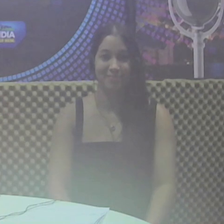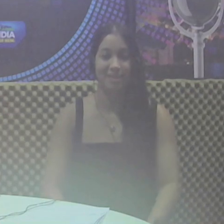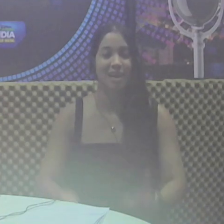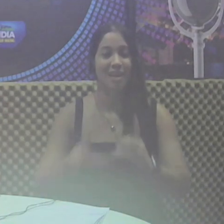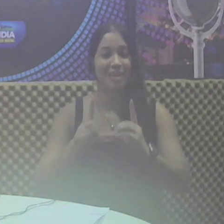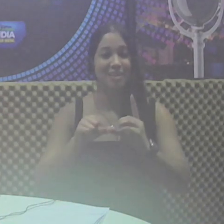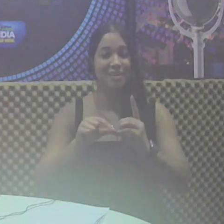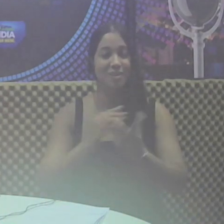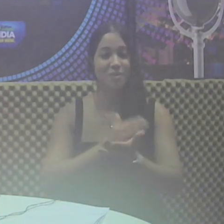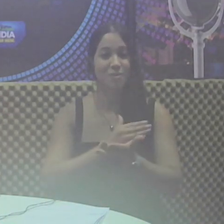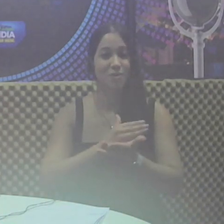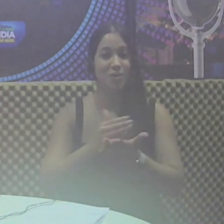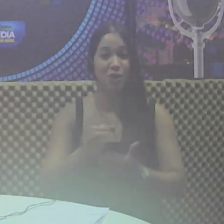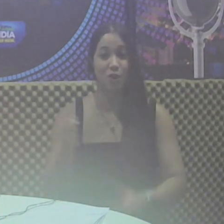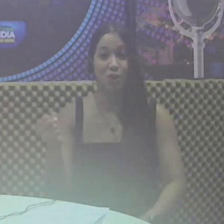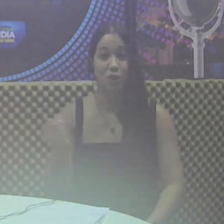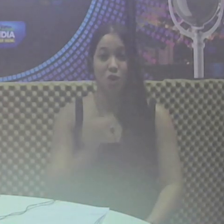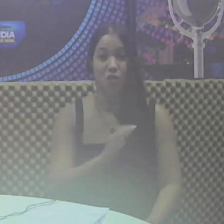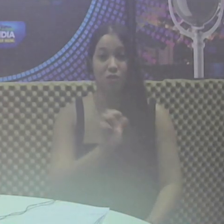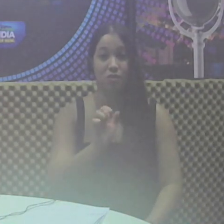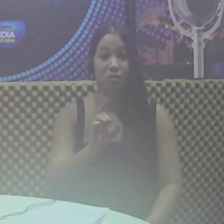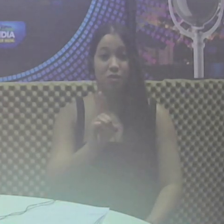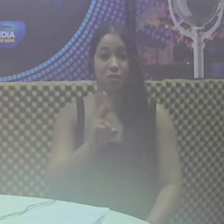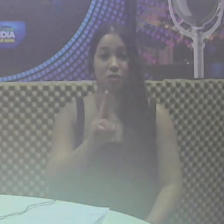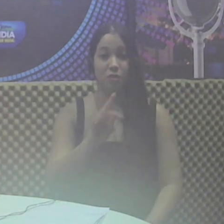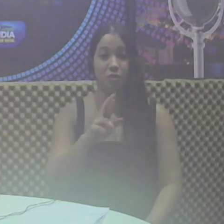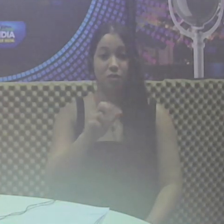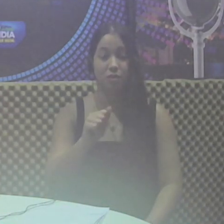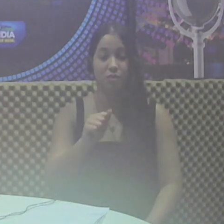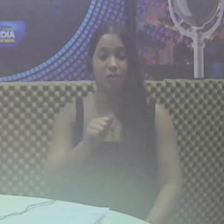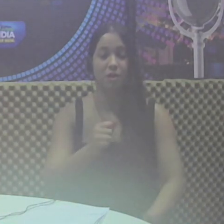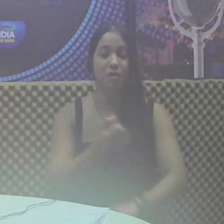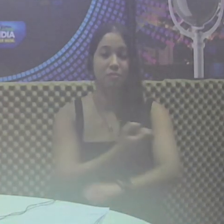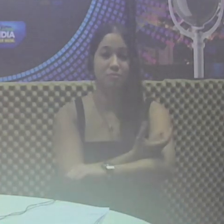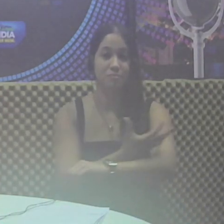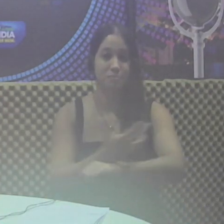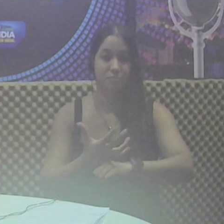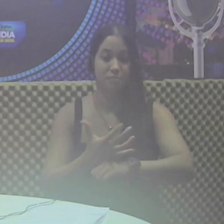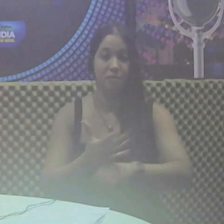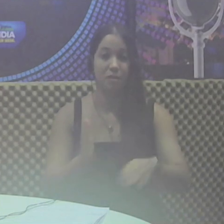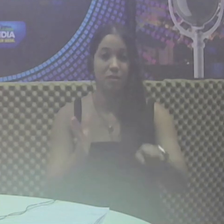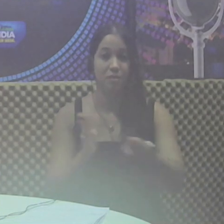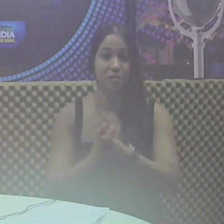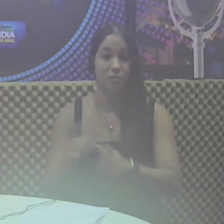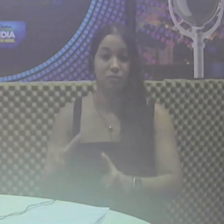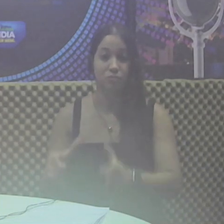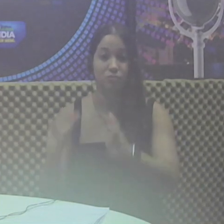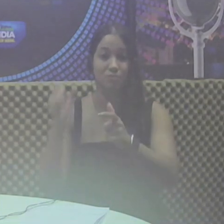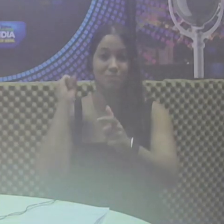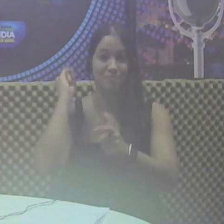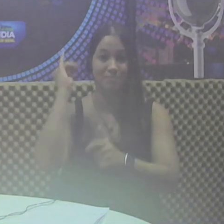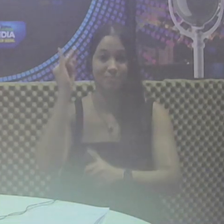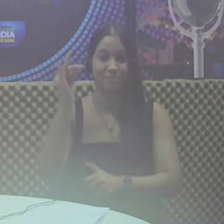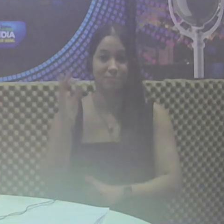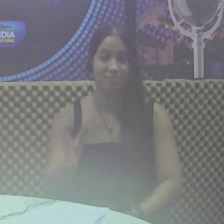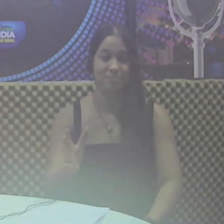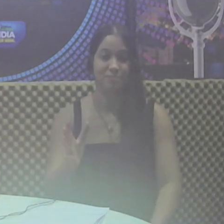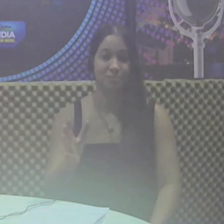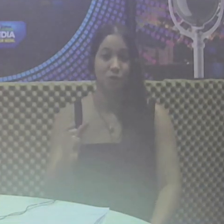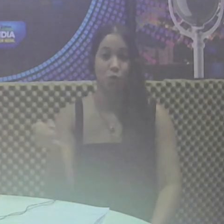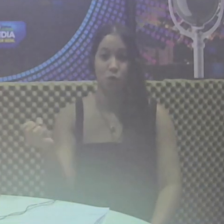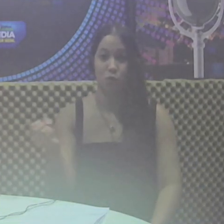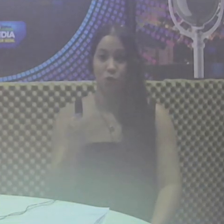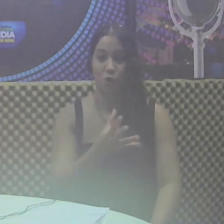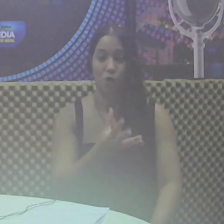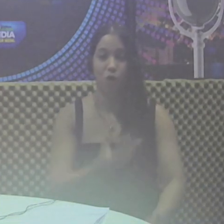inicia a operação da nova adutora entre a Câmara de Transição da ETA Capim Branco e o Centro de Reservação Alvorada. A nova adutora